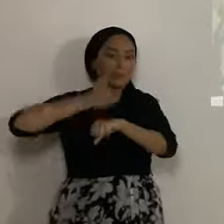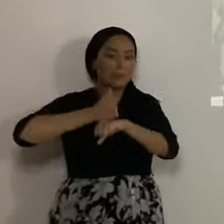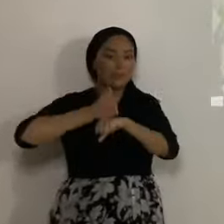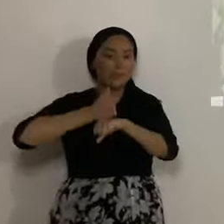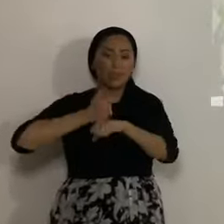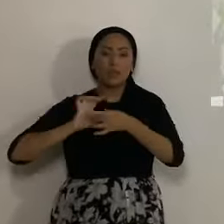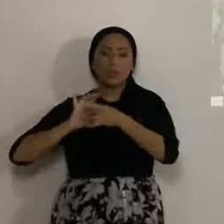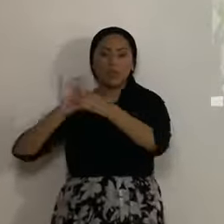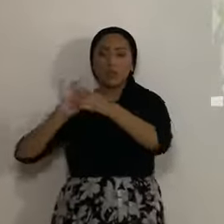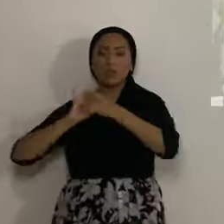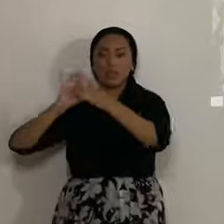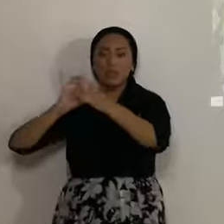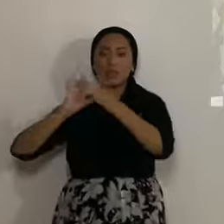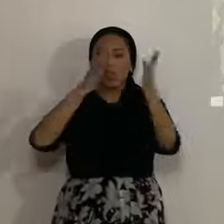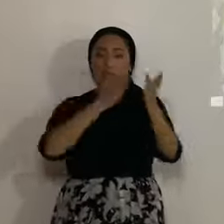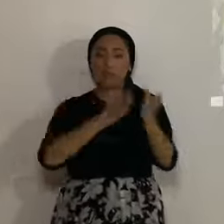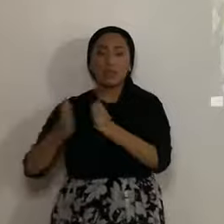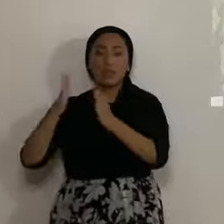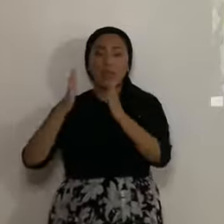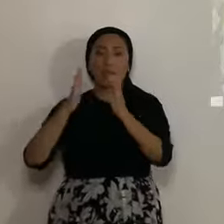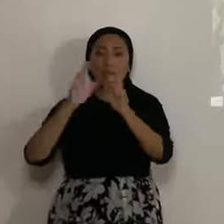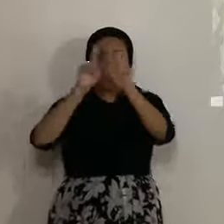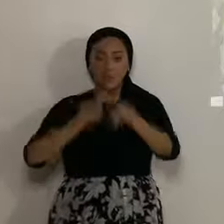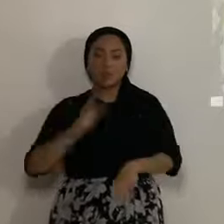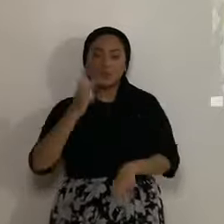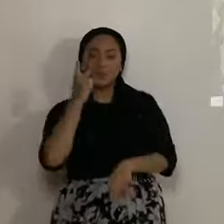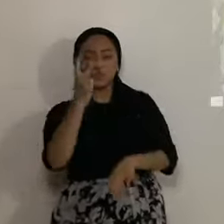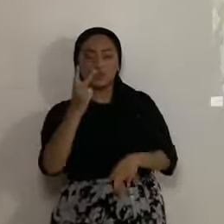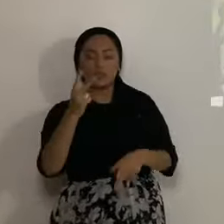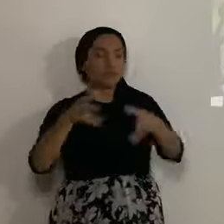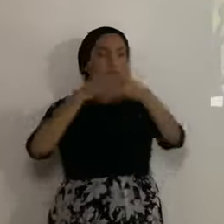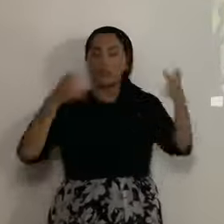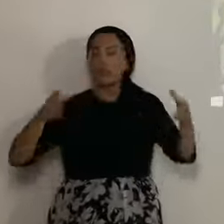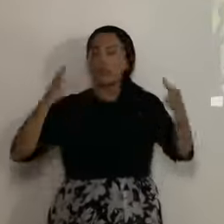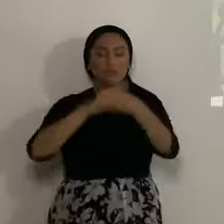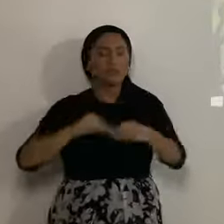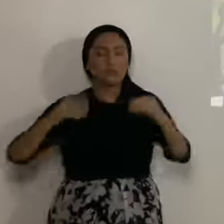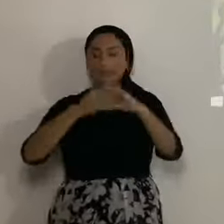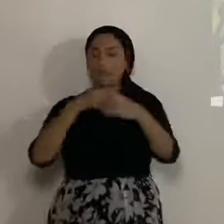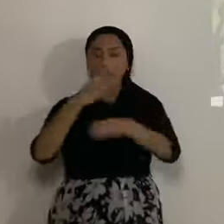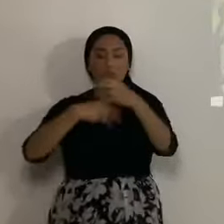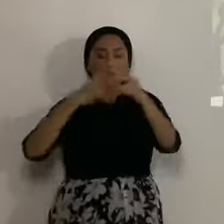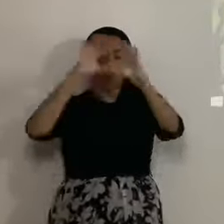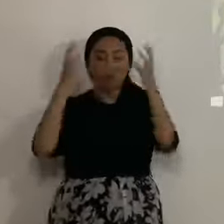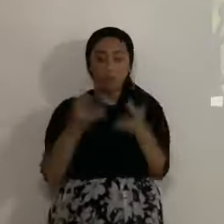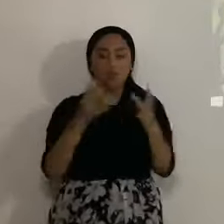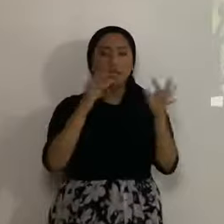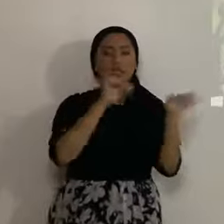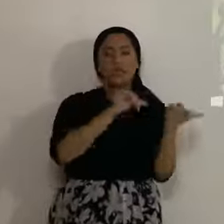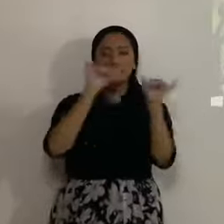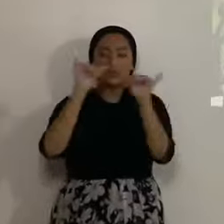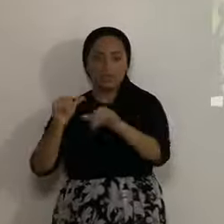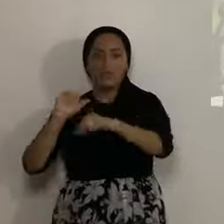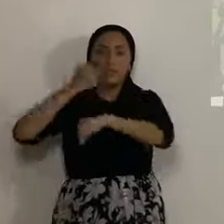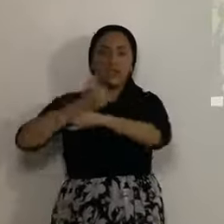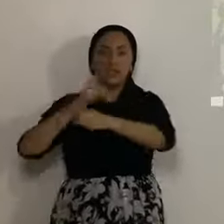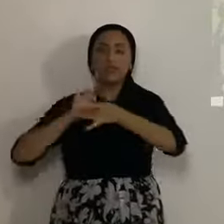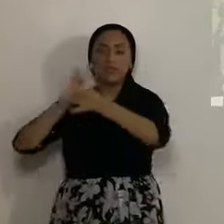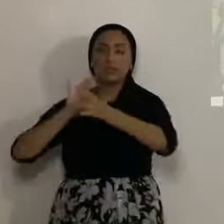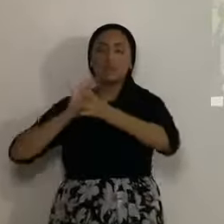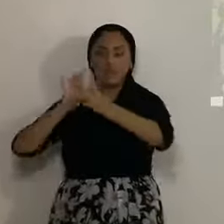relaciones, según la persona perciba de lo que tanto he explicado, el mundo así va a entablar relaciones.